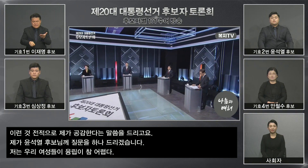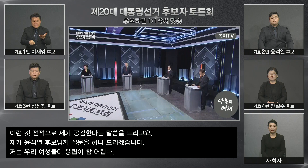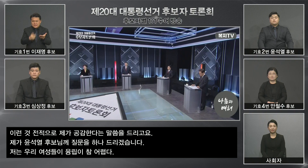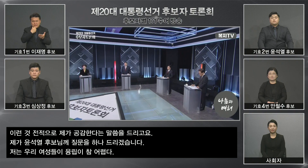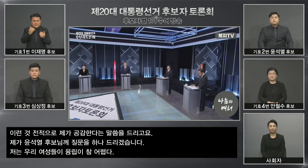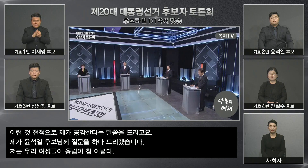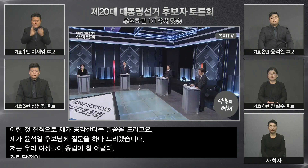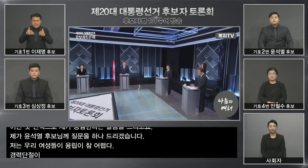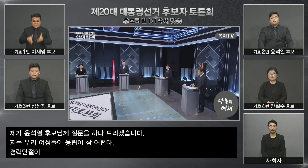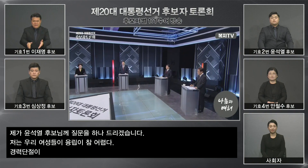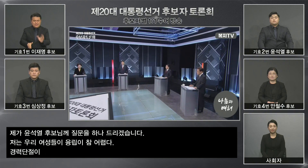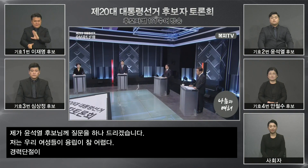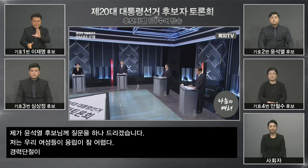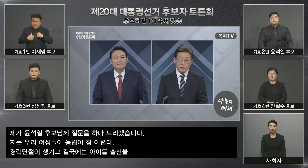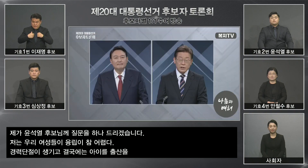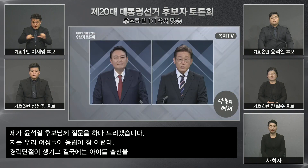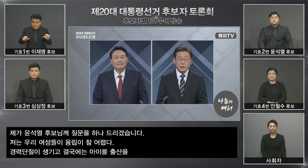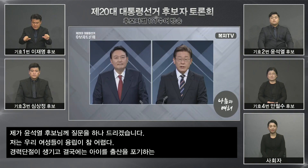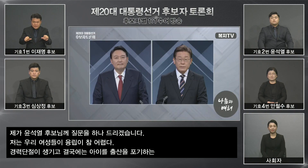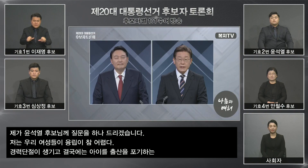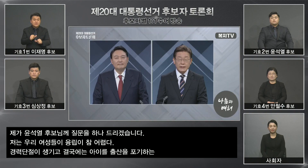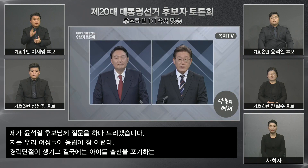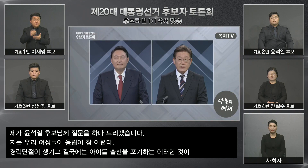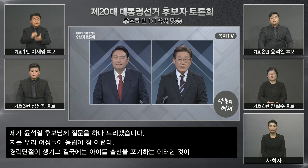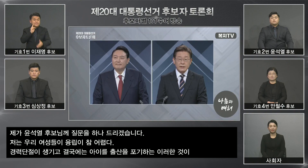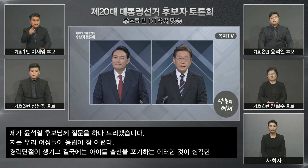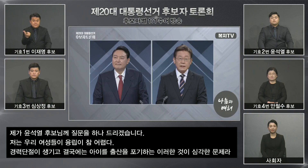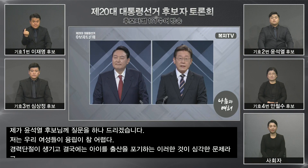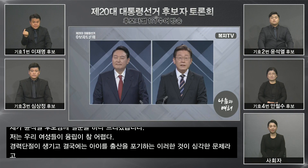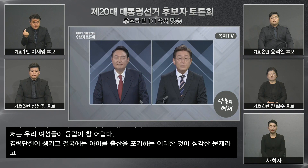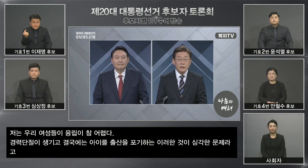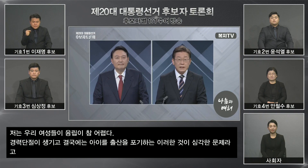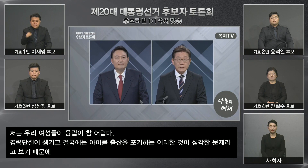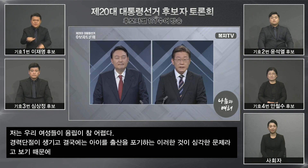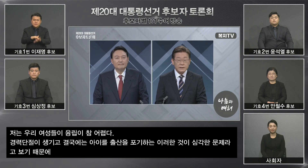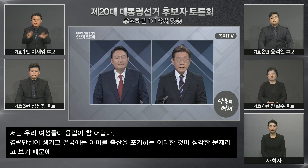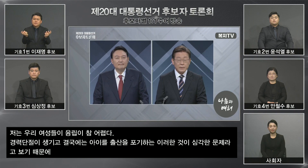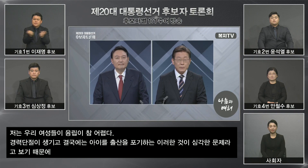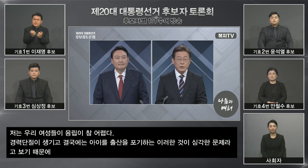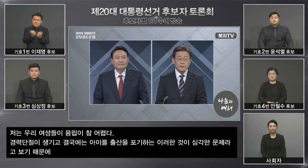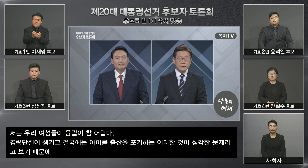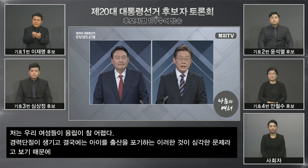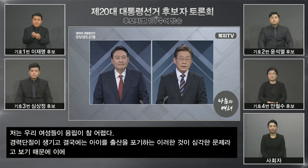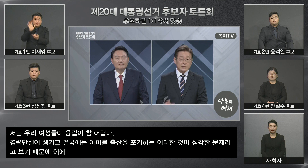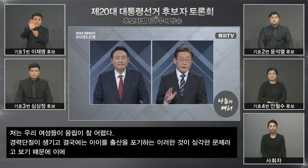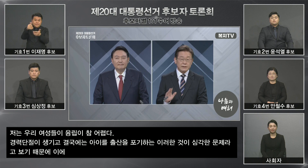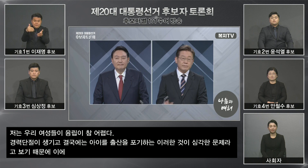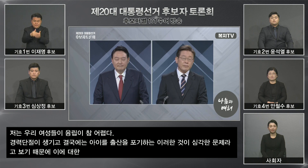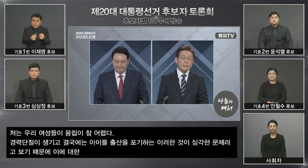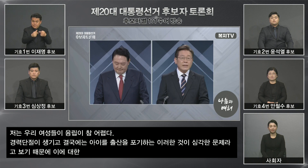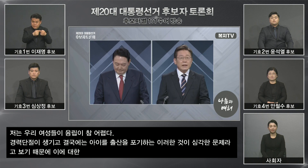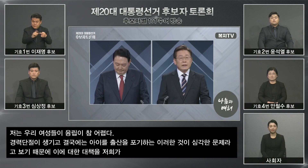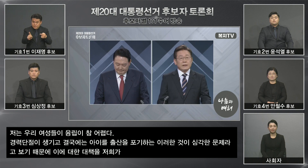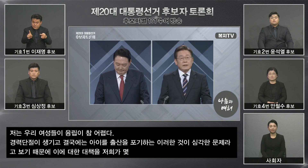일이 벌어지는 것이 심각한 문제라고 보기 때문에 이에 대한 대책을 몇 가지 저희가 발표했습니다.